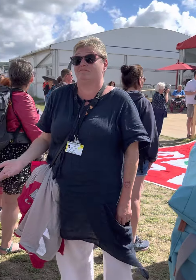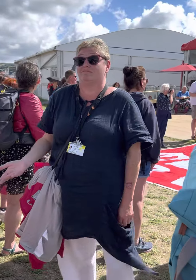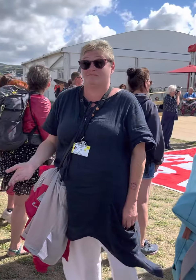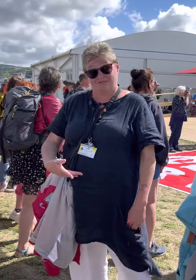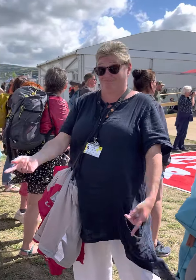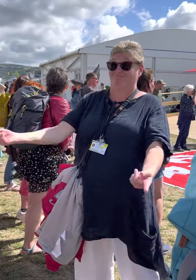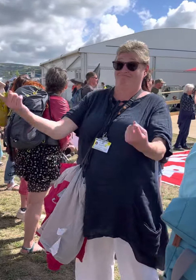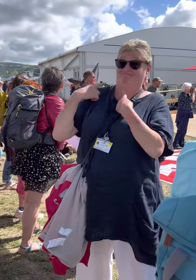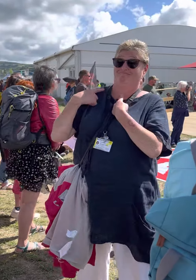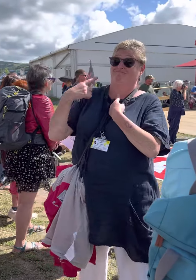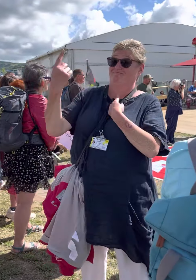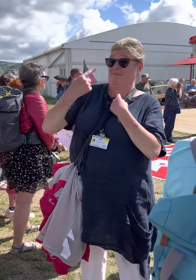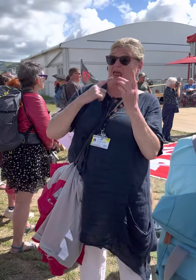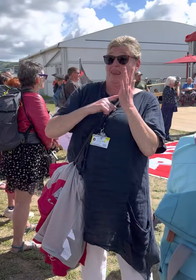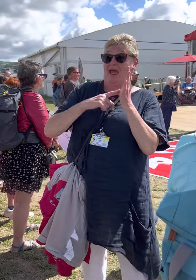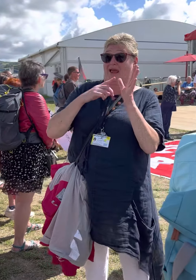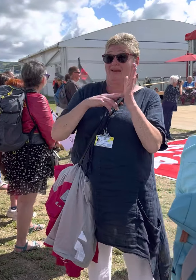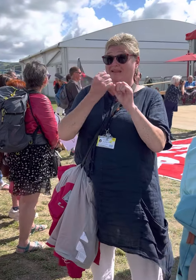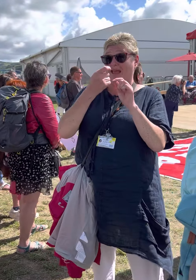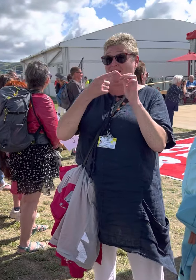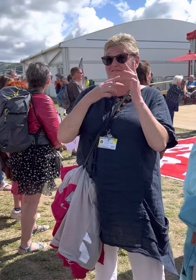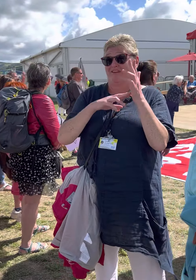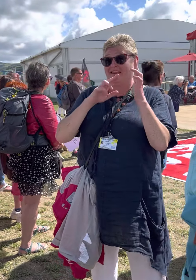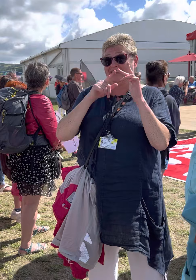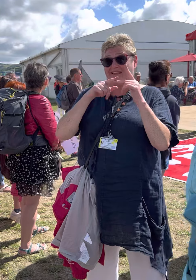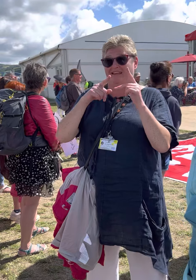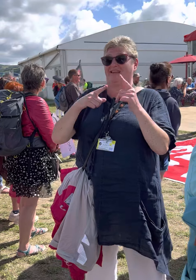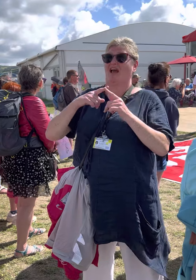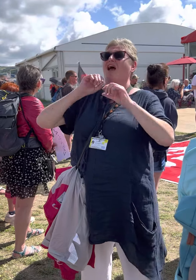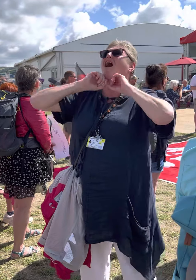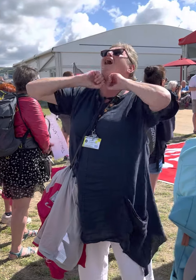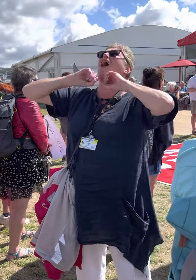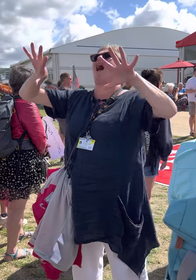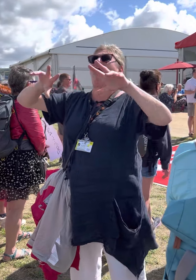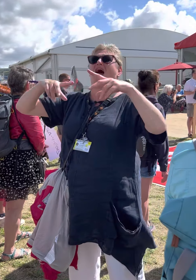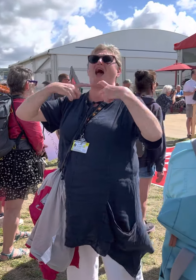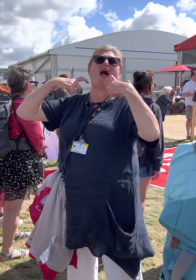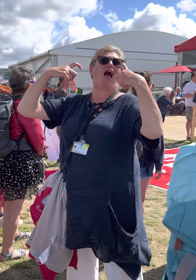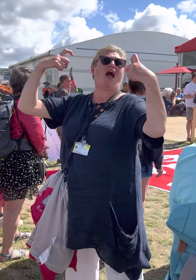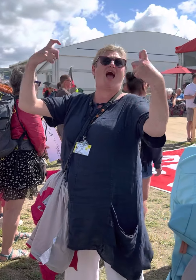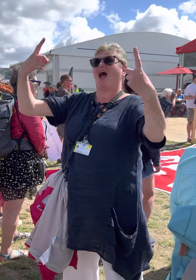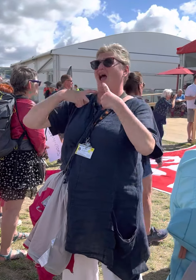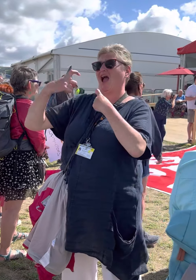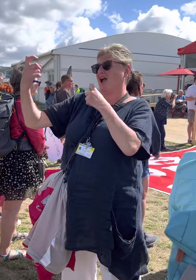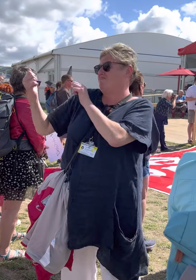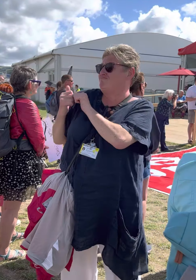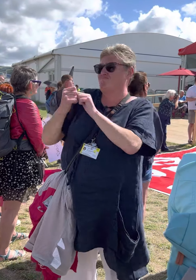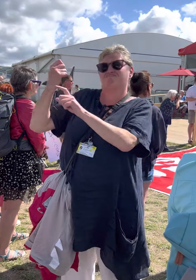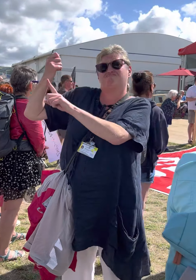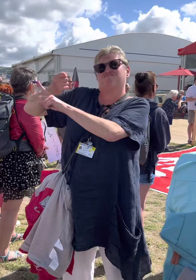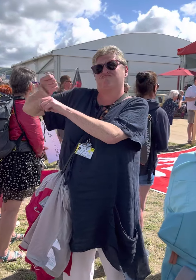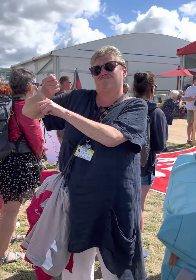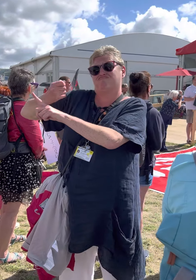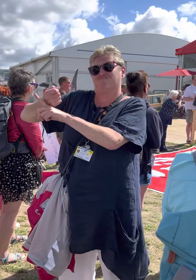Felly dewch i langefni a gweithwch gyda'ch